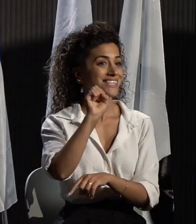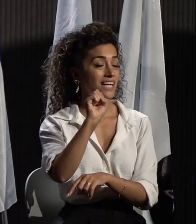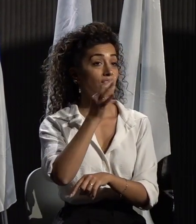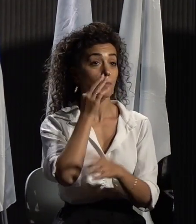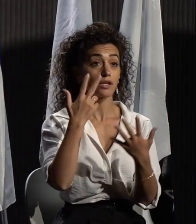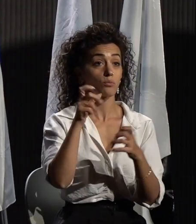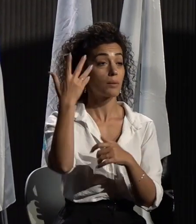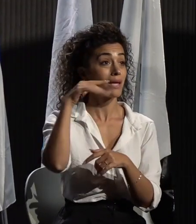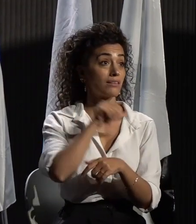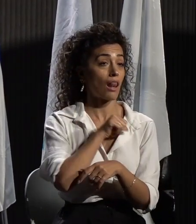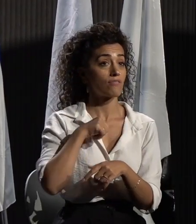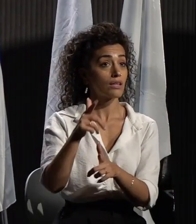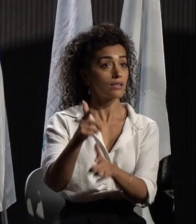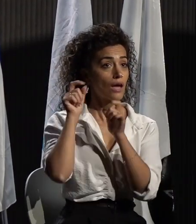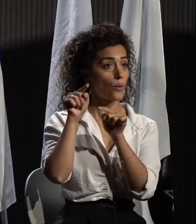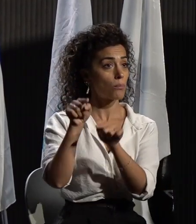לבד, ירו בה.